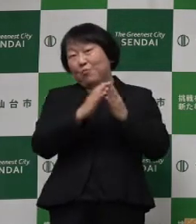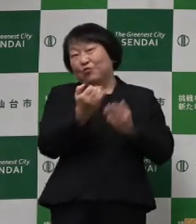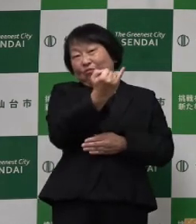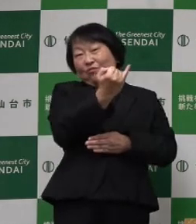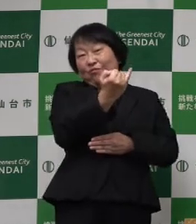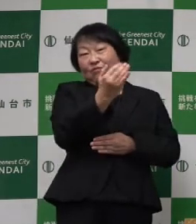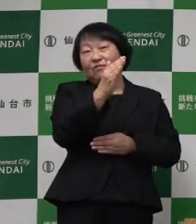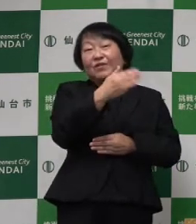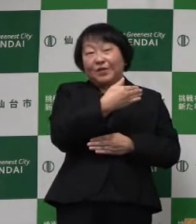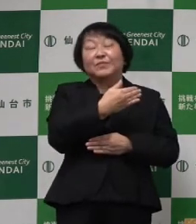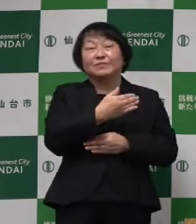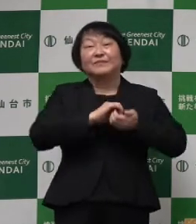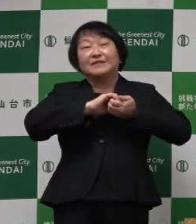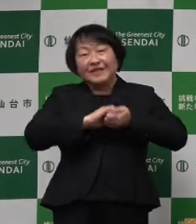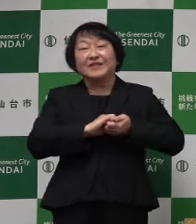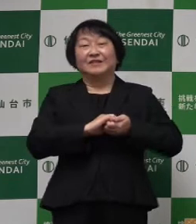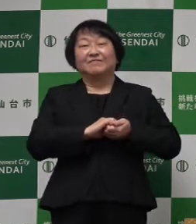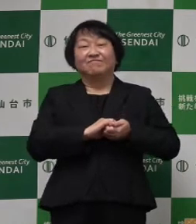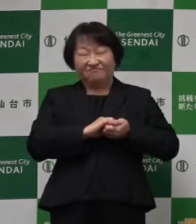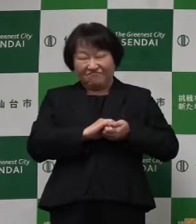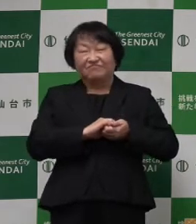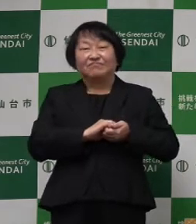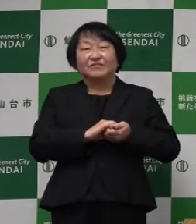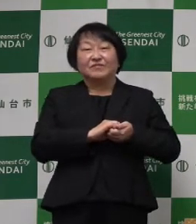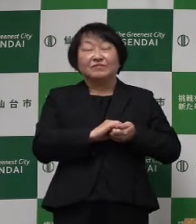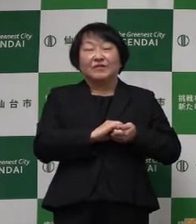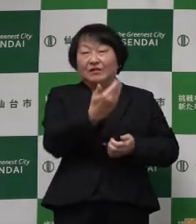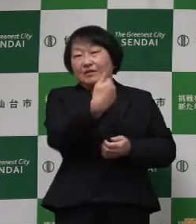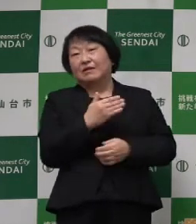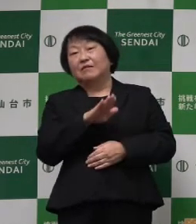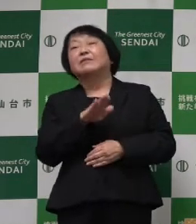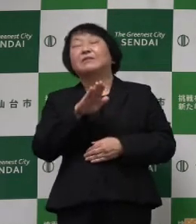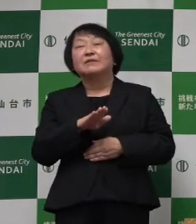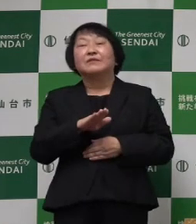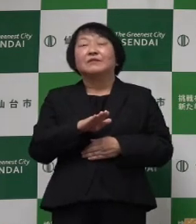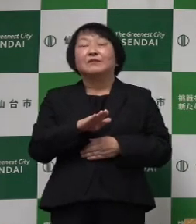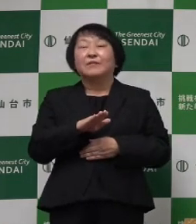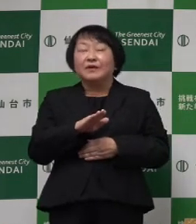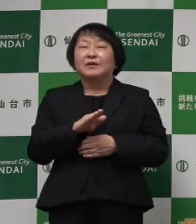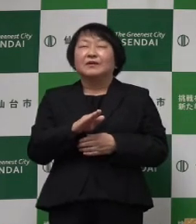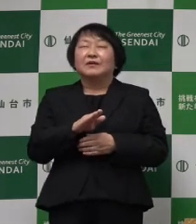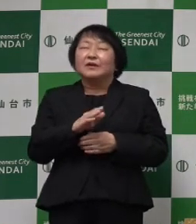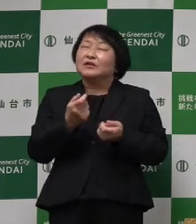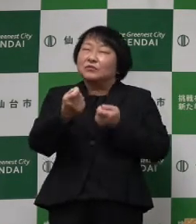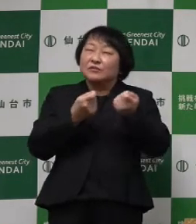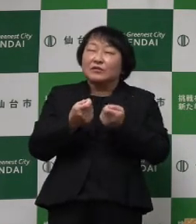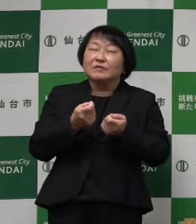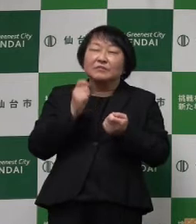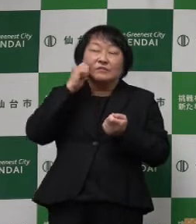方からもですね、ぜひ私の方にもというふうなご依頼があって、調整がなかなかつきませんでです